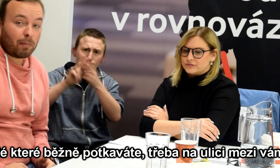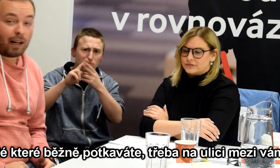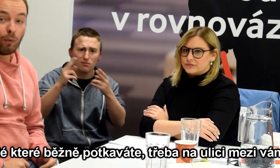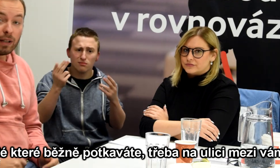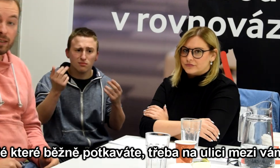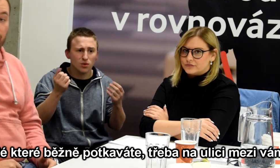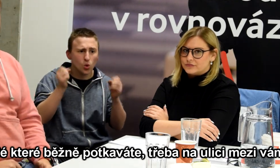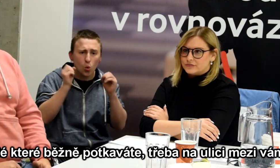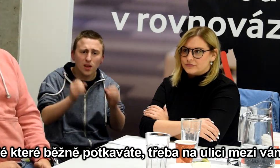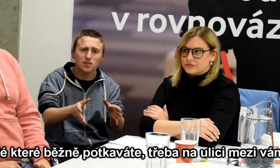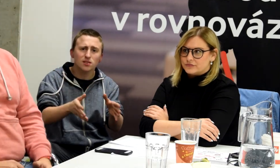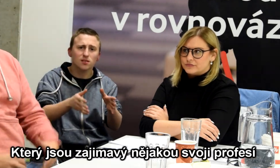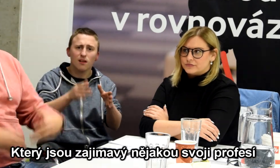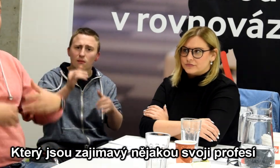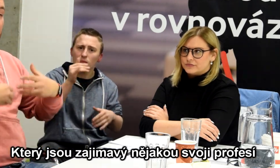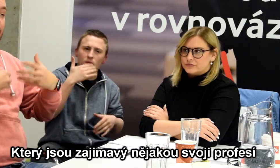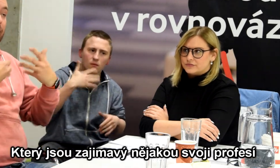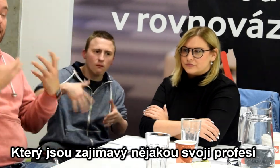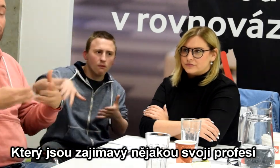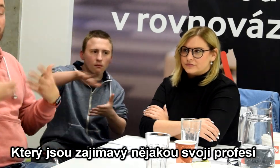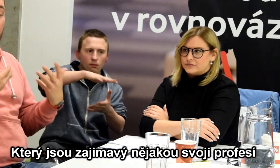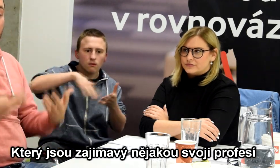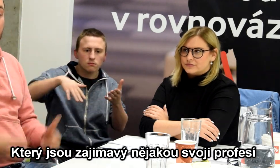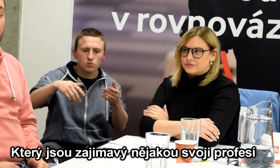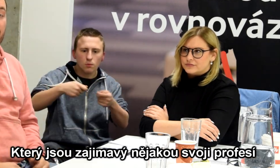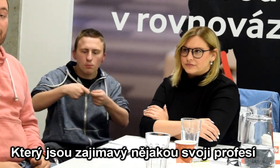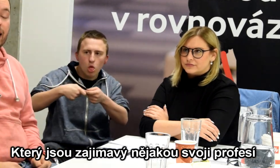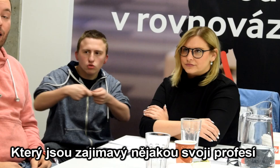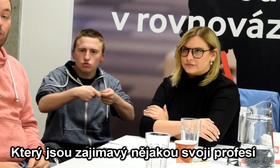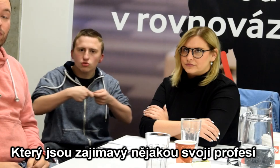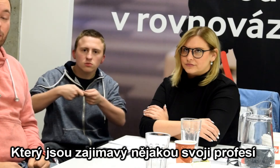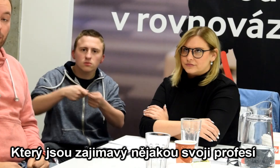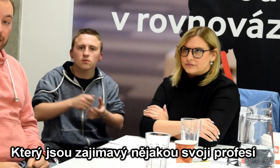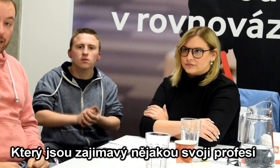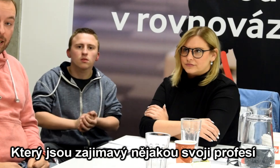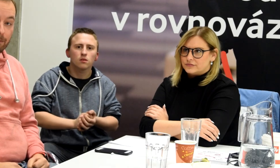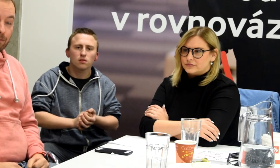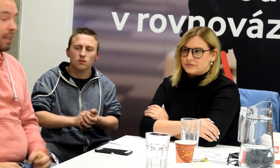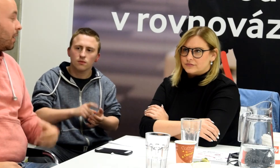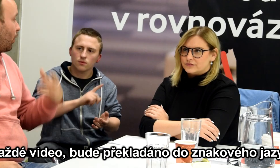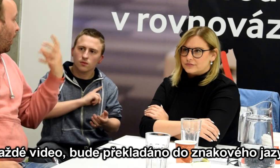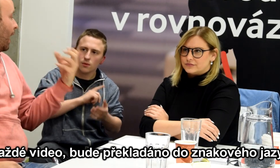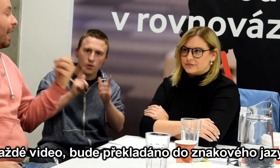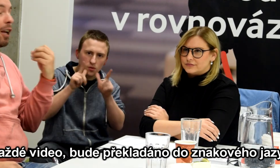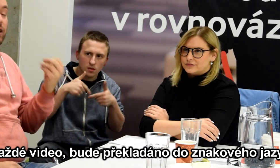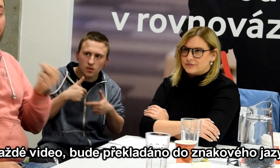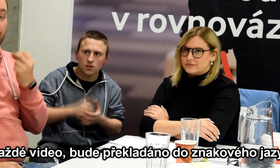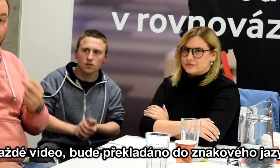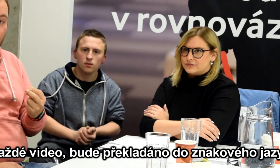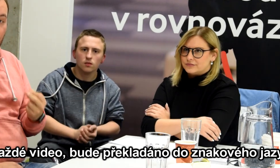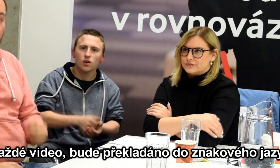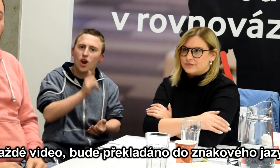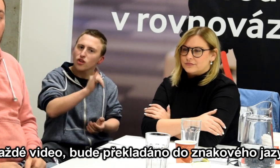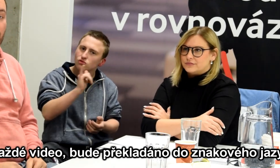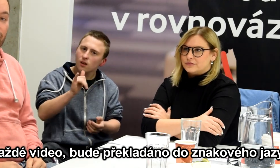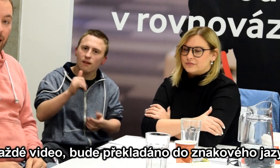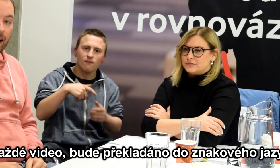na ulici mezi vámi, kteří jsou zajímaví nějakou svou profesí. No a každé video bude